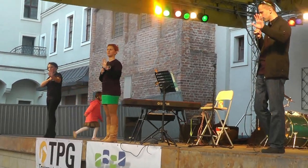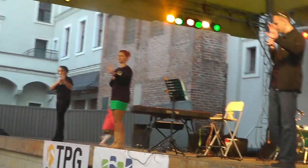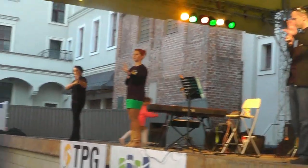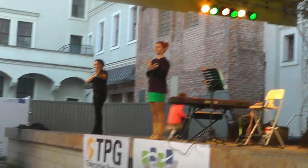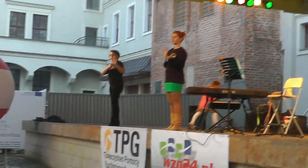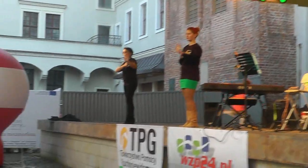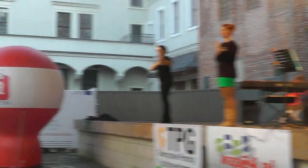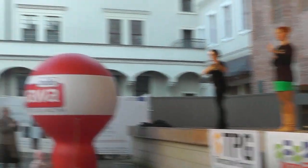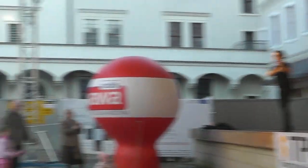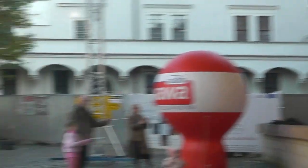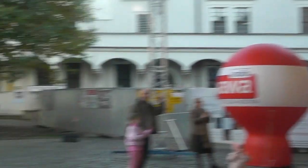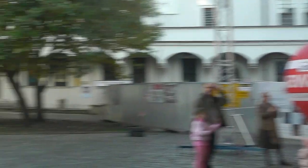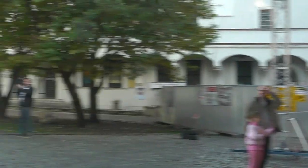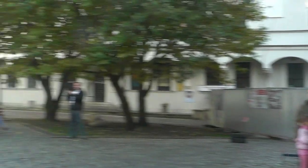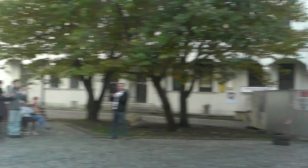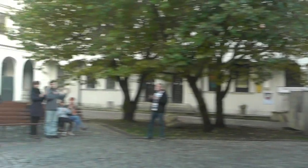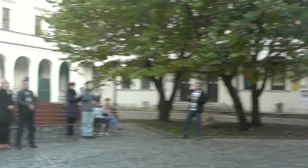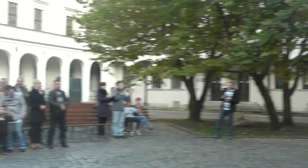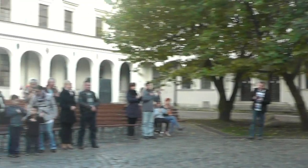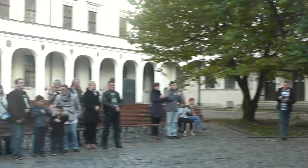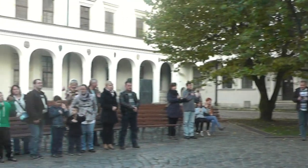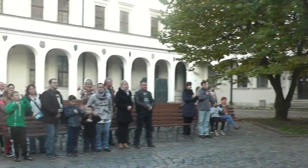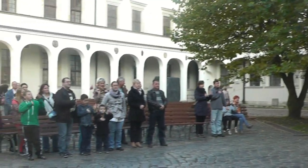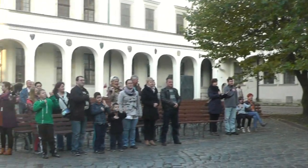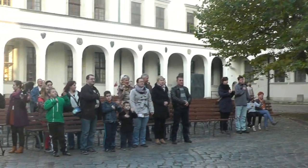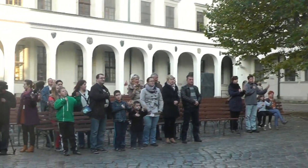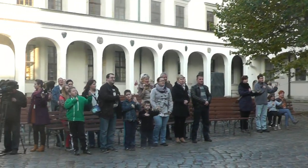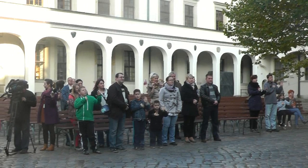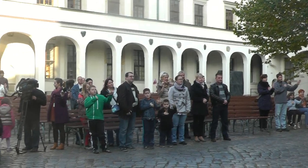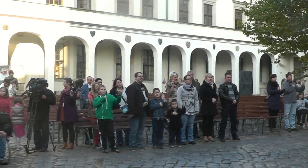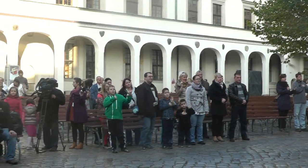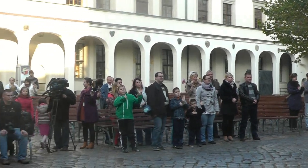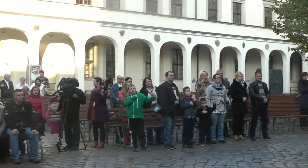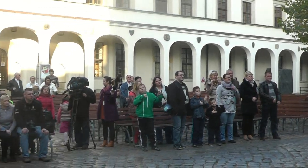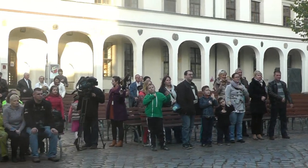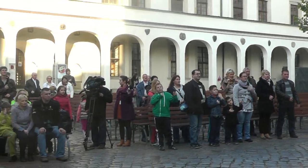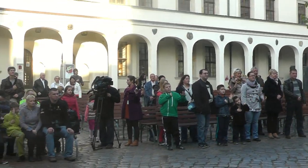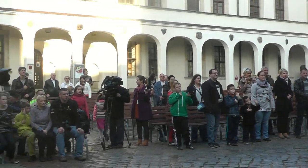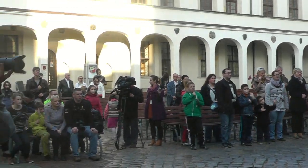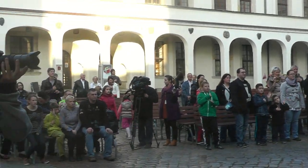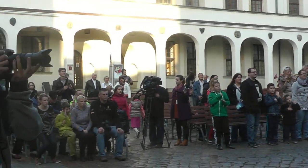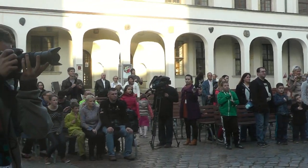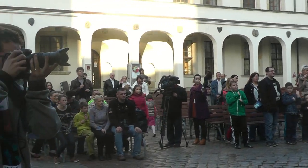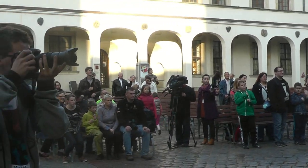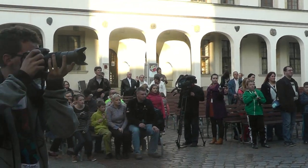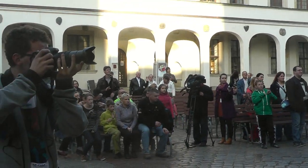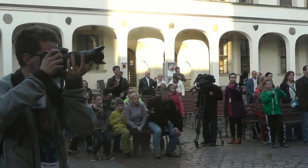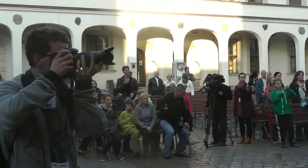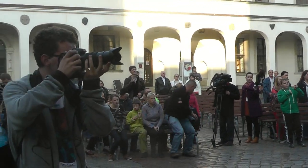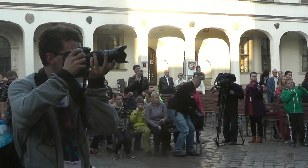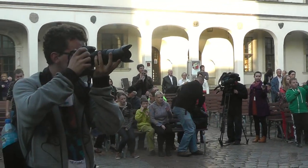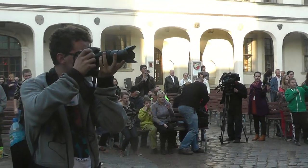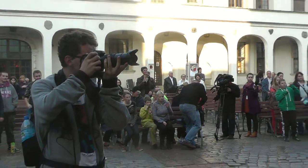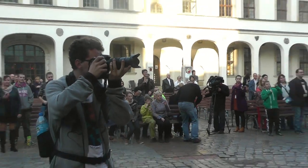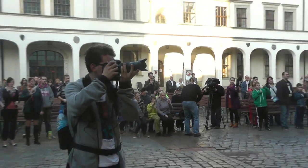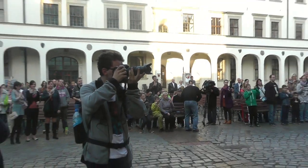15 takich uderzeń następnie moje kroki czyli najpierw robimy